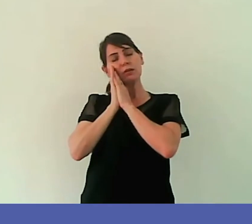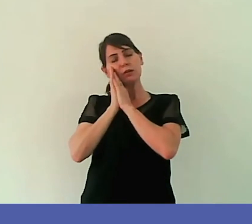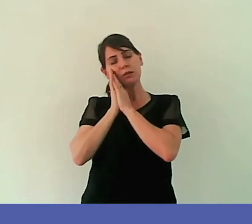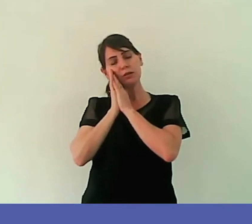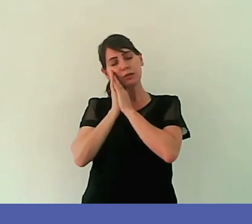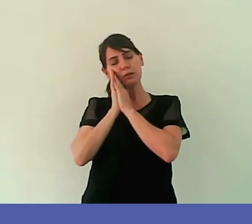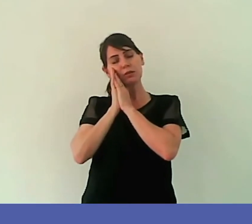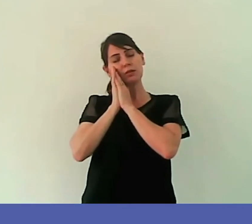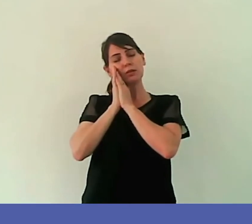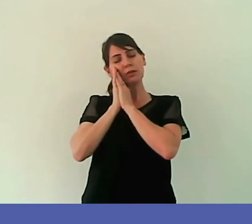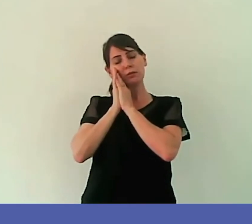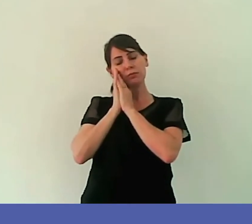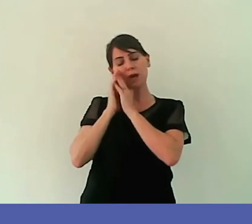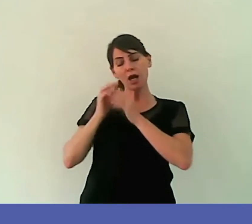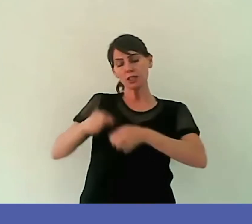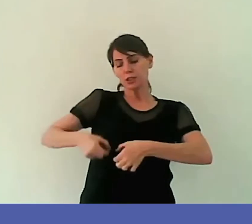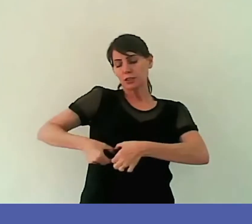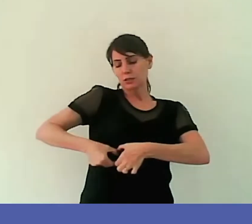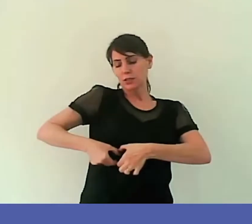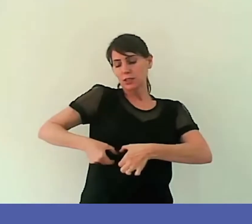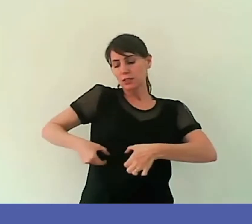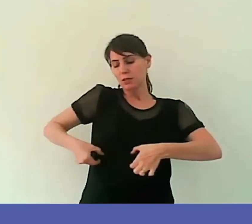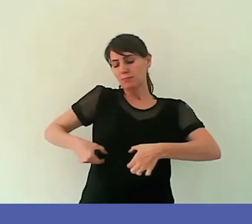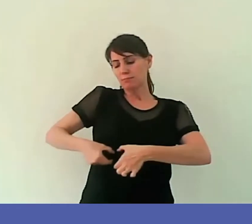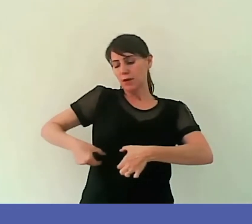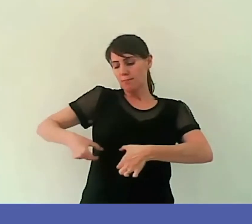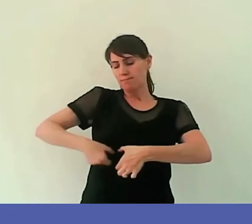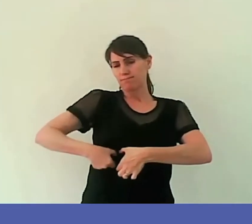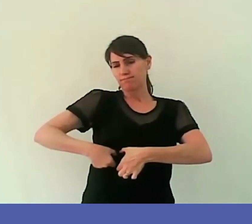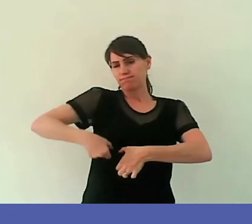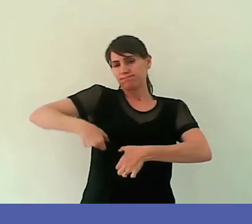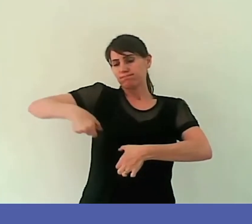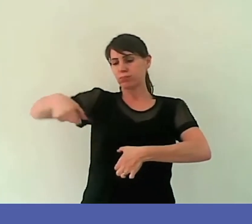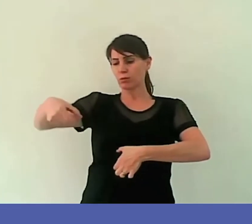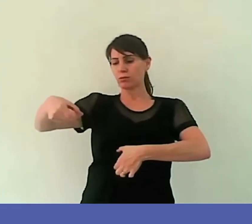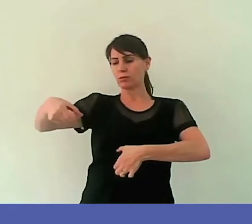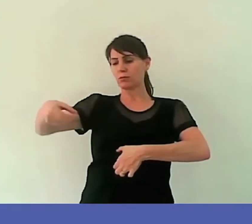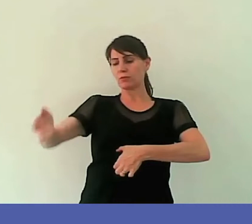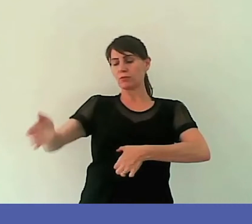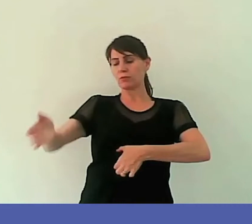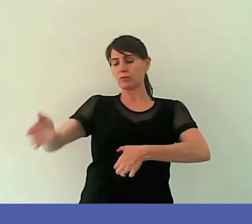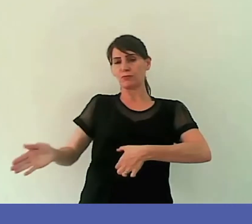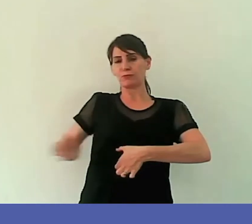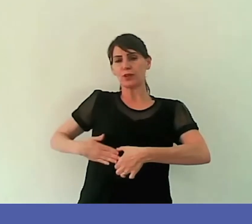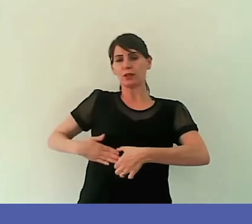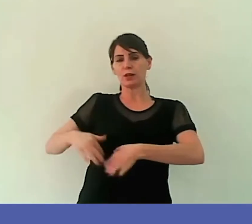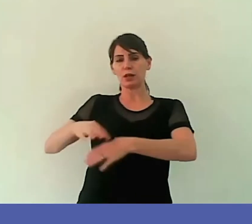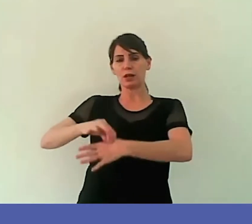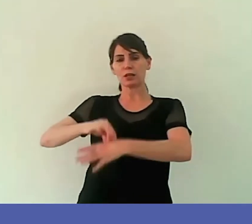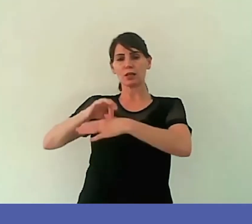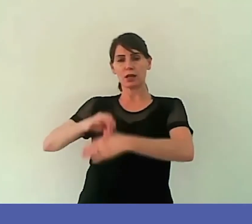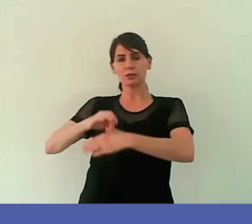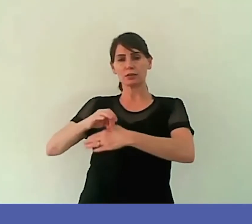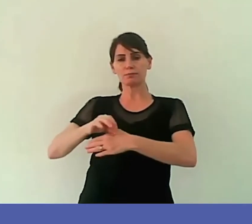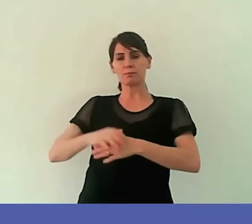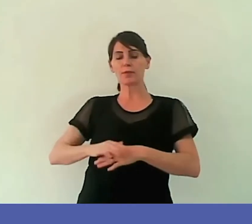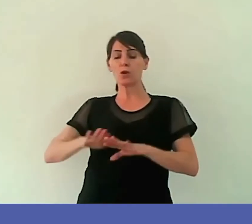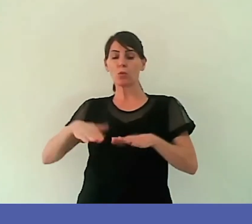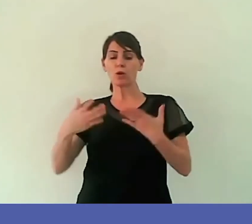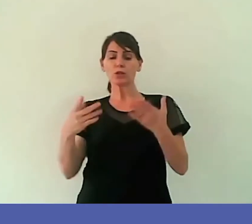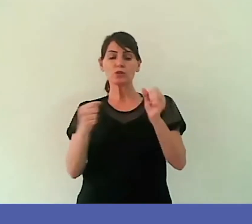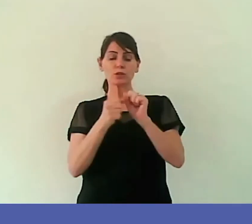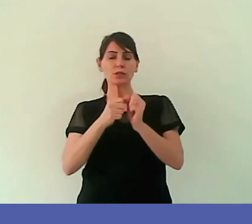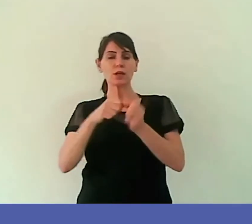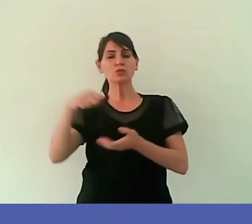tomou uma das suas costelas e fechou o lugar com carne. O que quer dizer isso? Quando Deus fez Adão